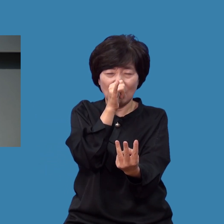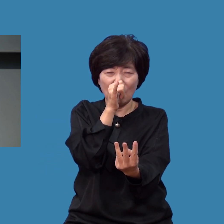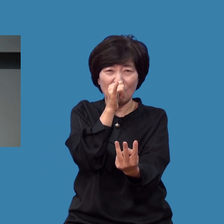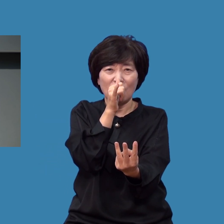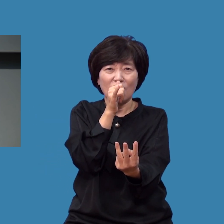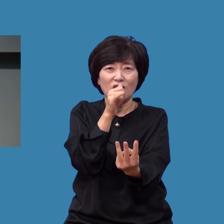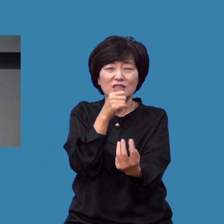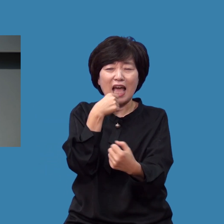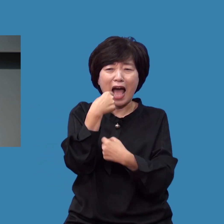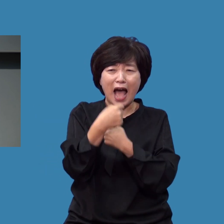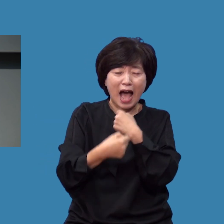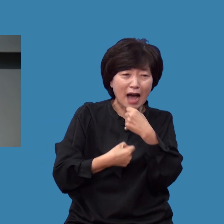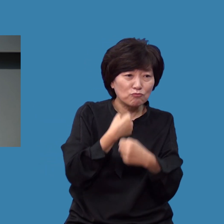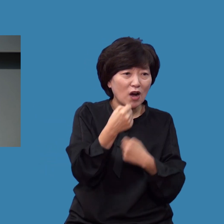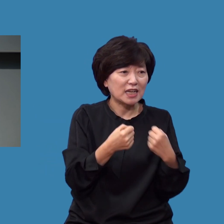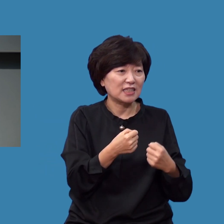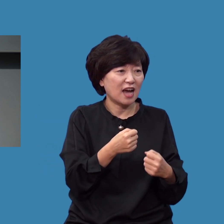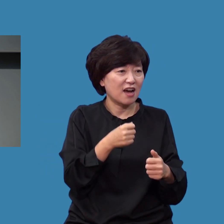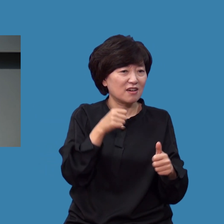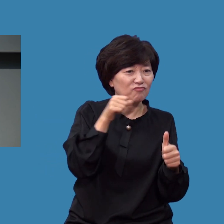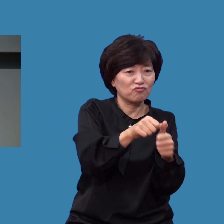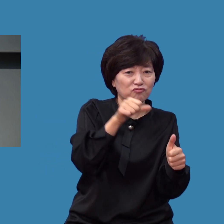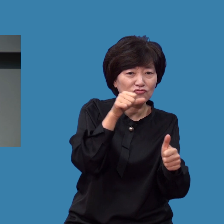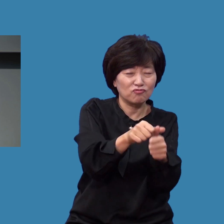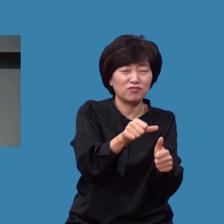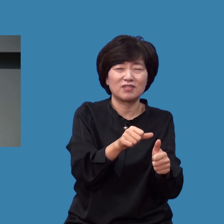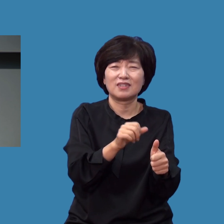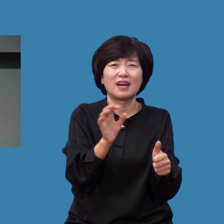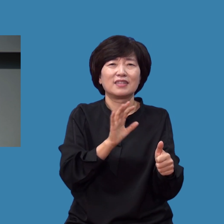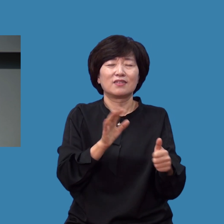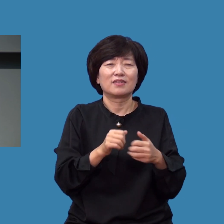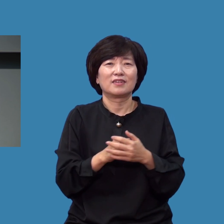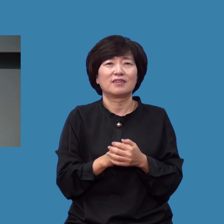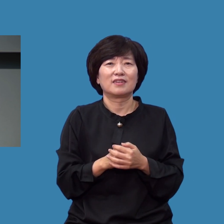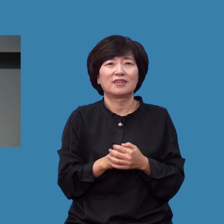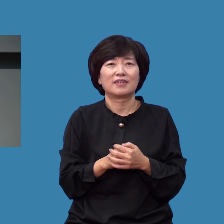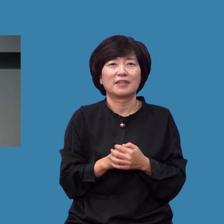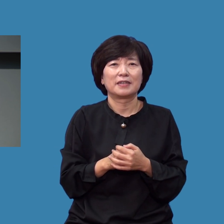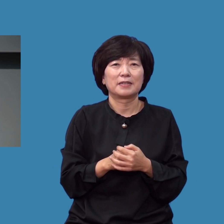이것은 아무에게나 주어지는 은사가 아니에요.